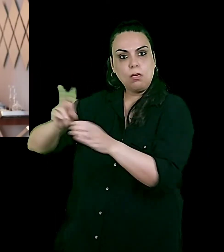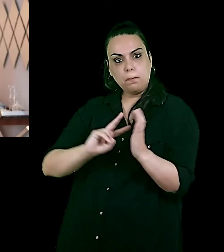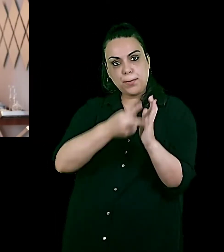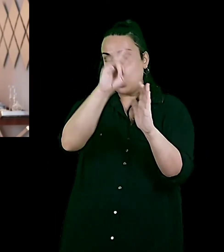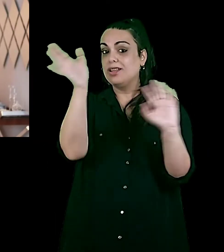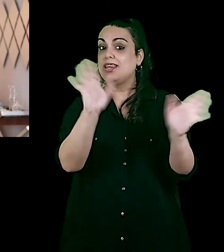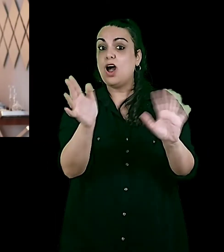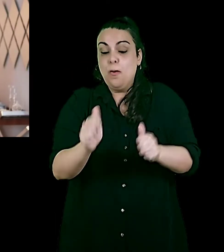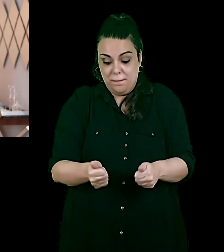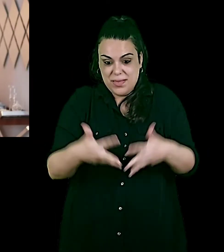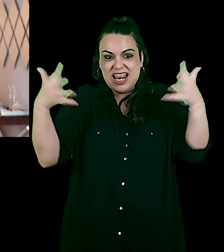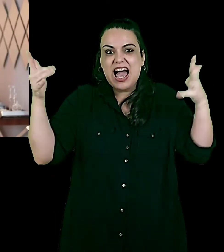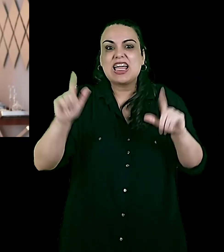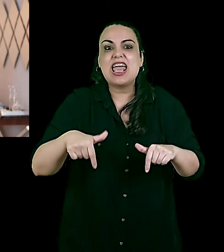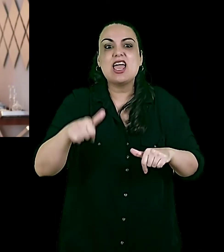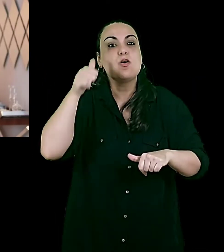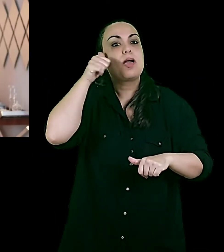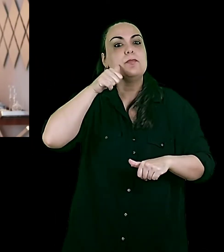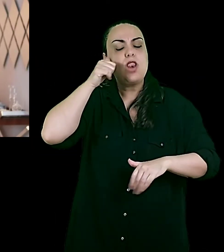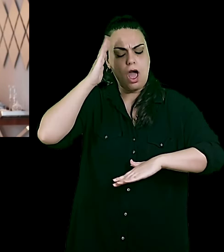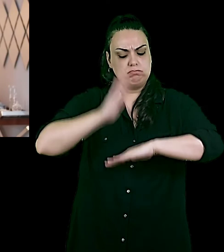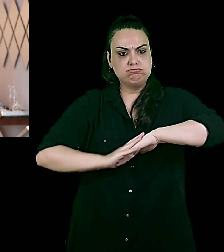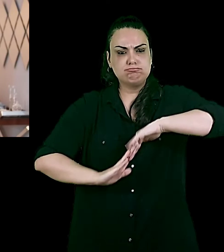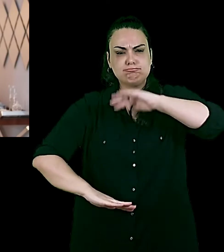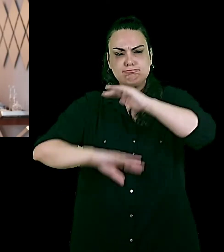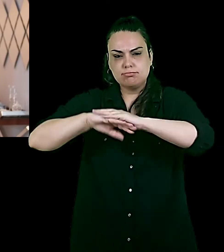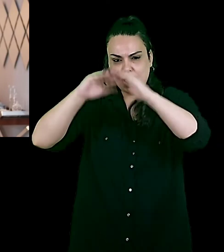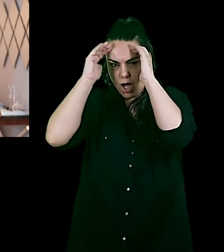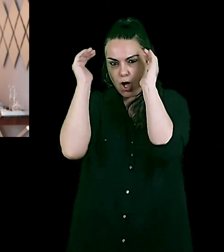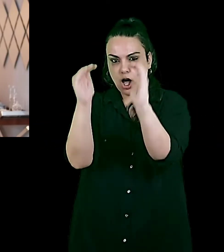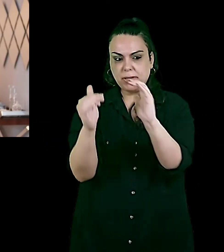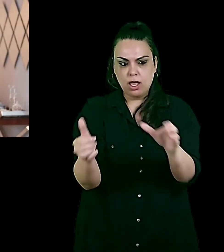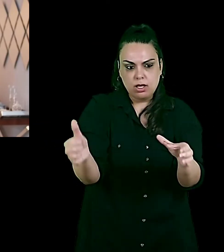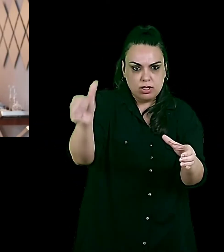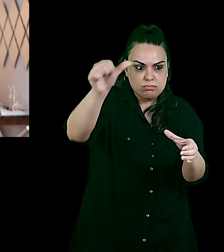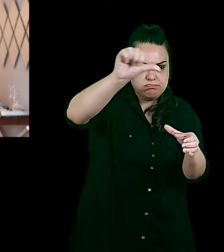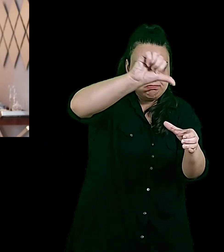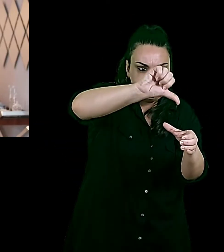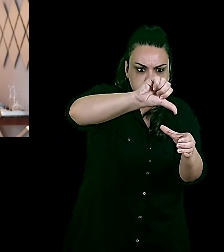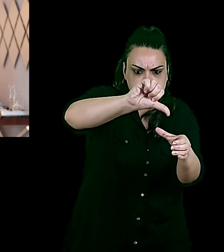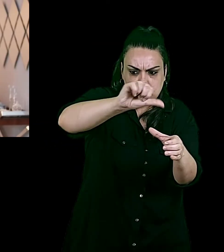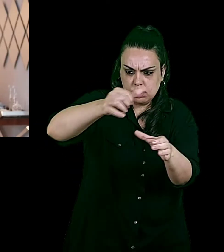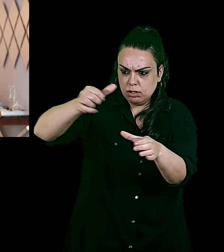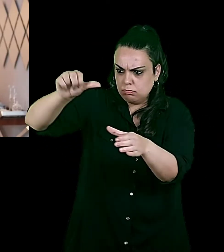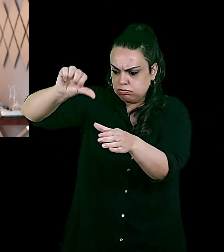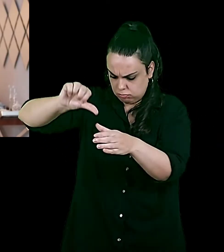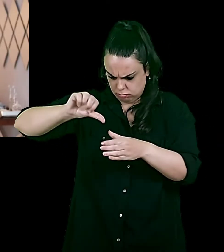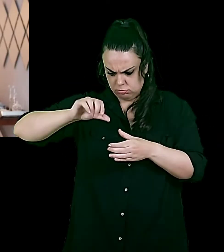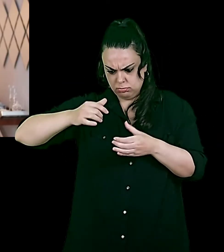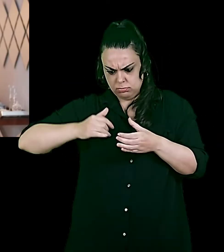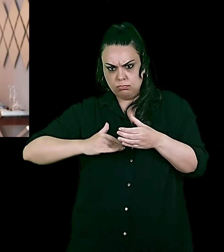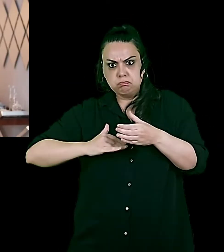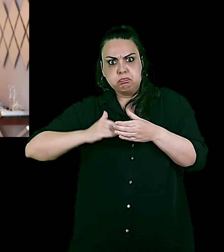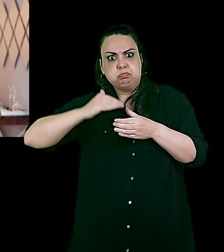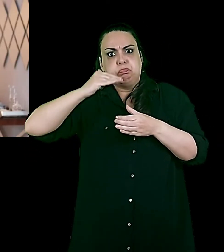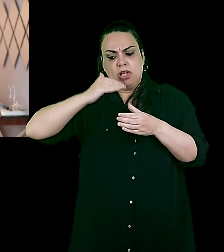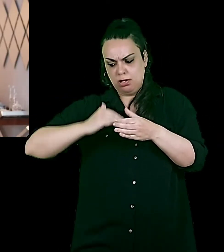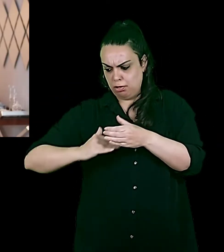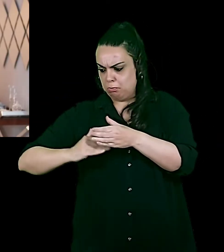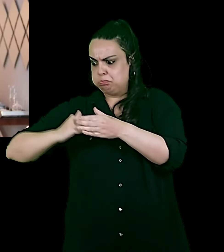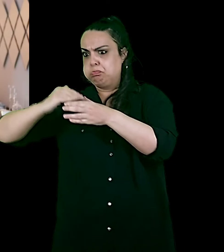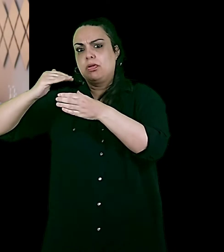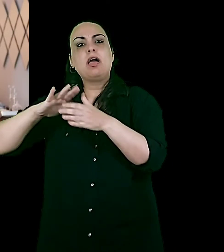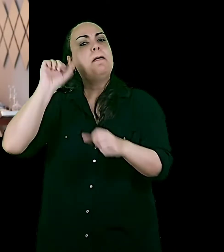vai acontecer na transferência enquanto ela executa. Através disso, nós temos estabelecido essa máxima. Para